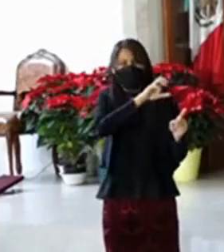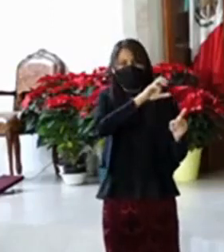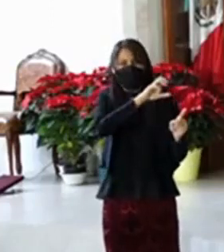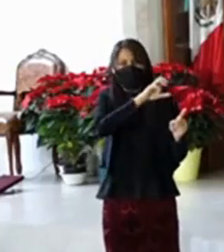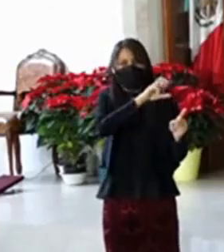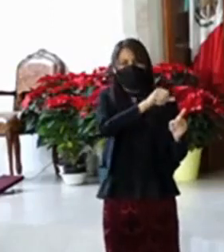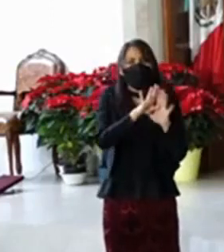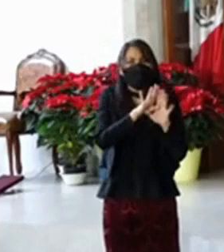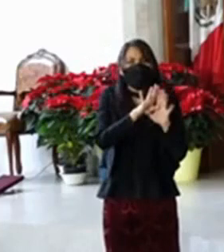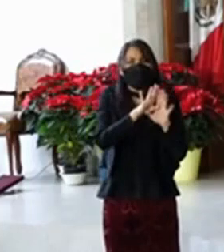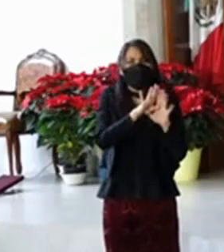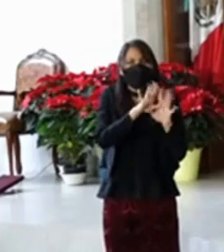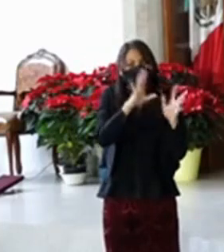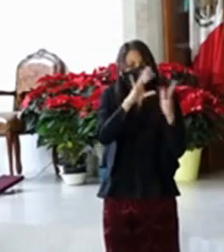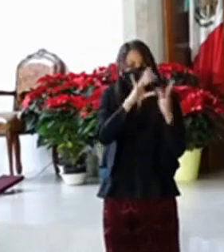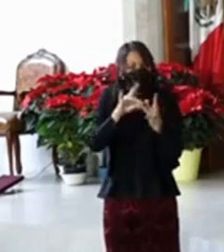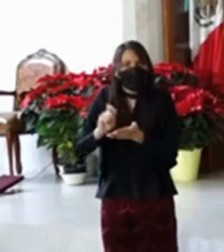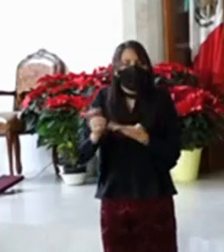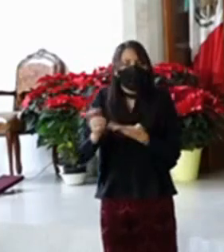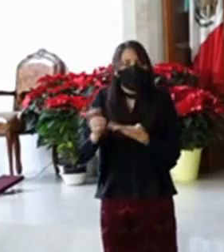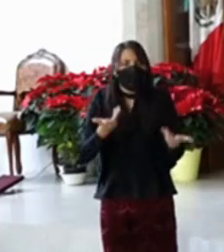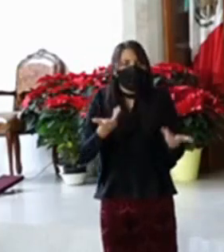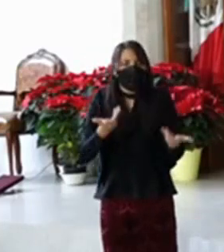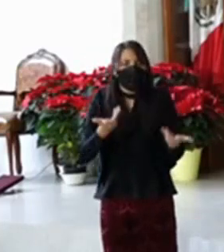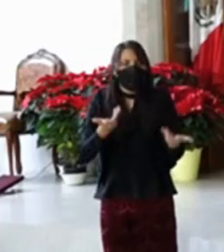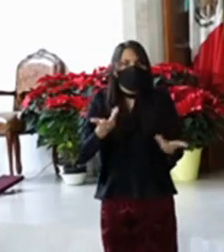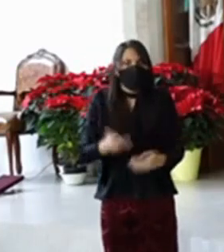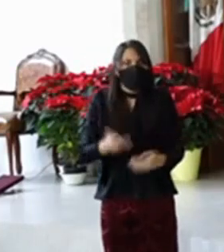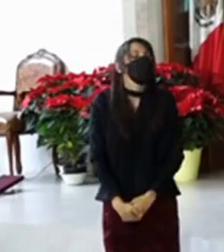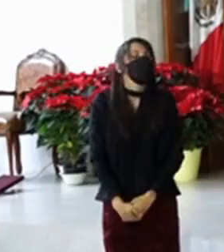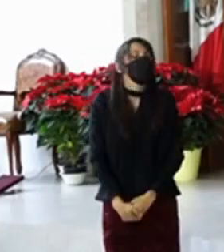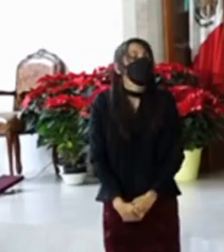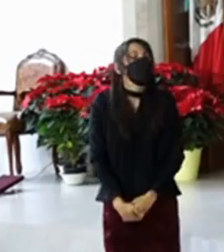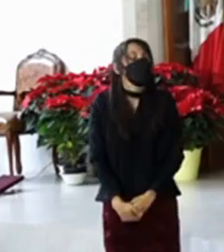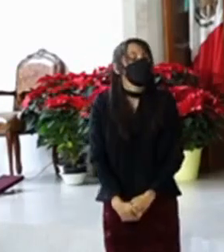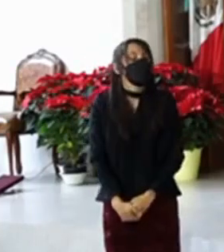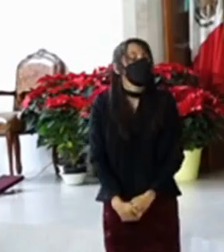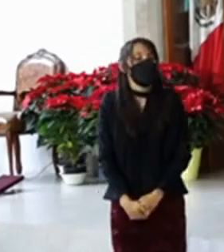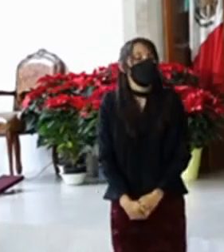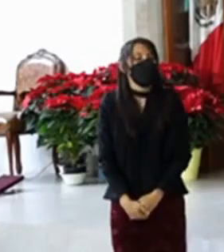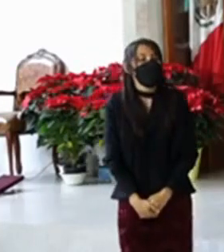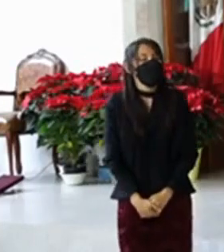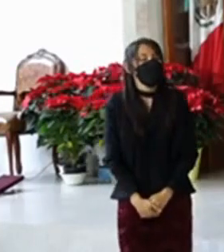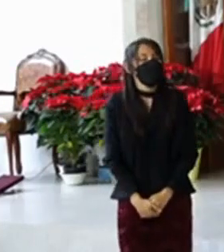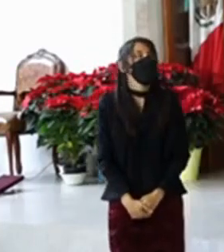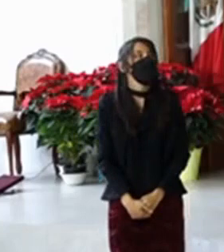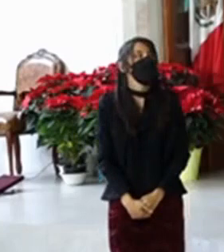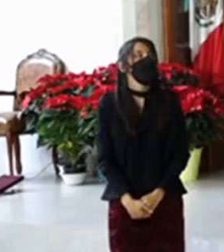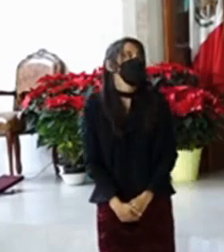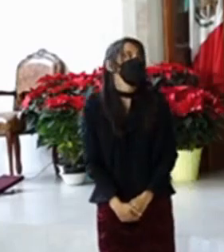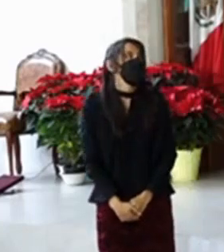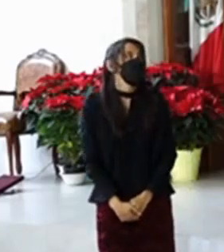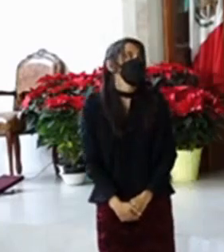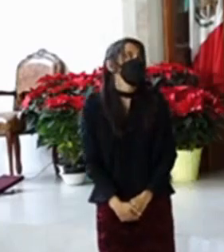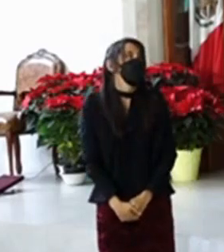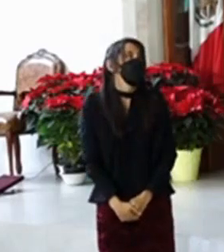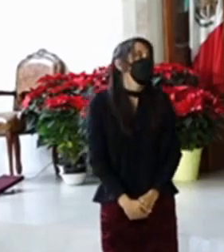Unos datos que tengo aquí conmigo son los siguientes. Es una